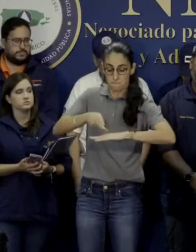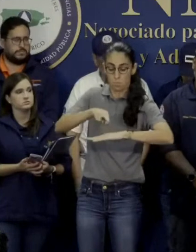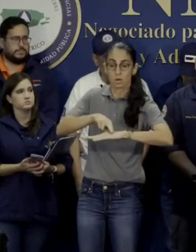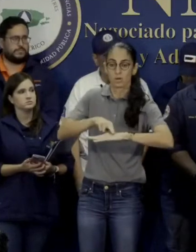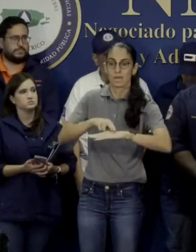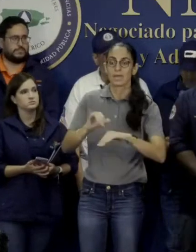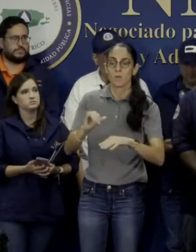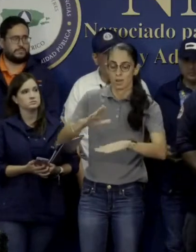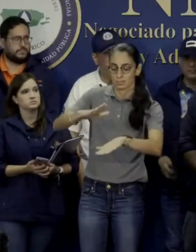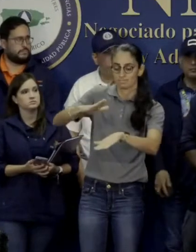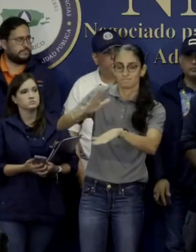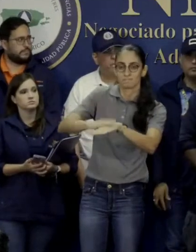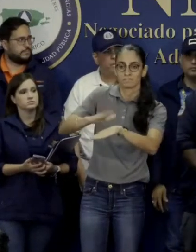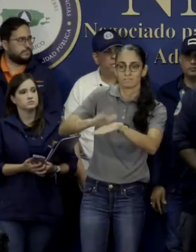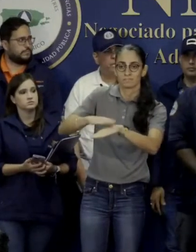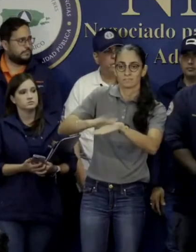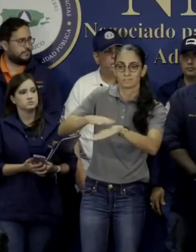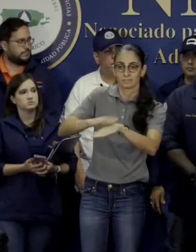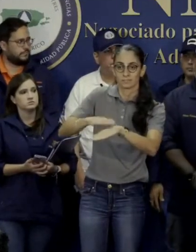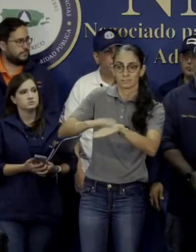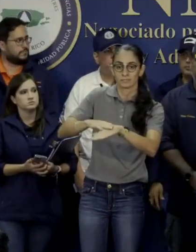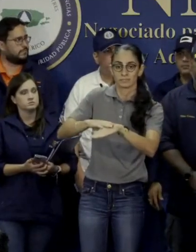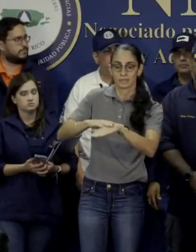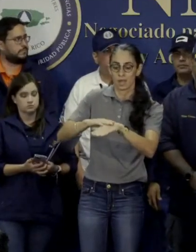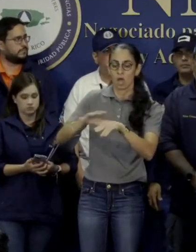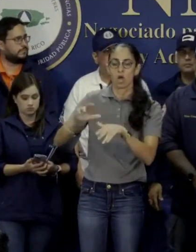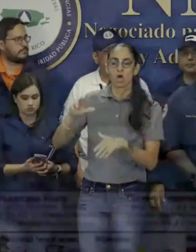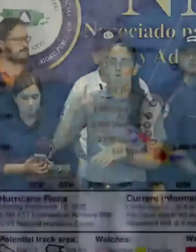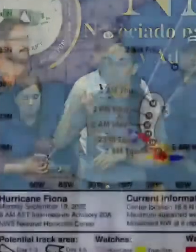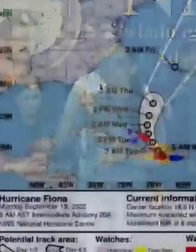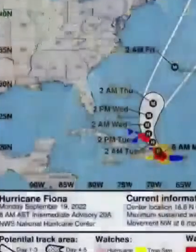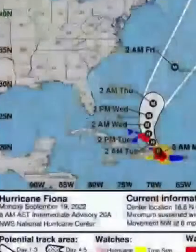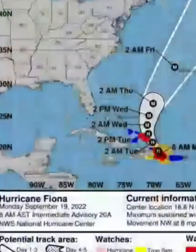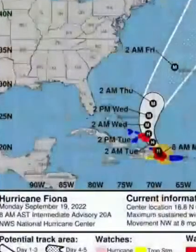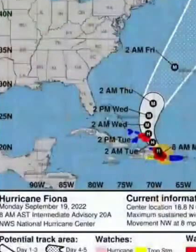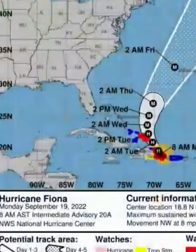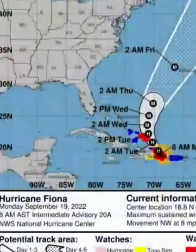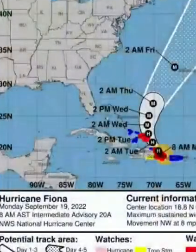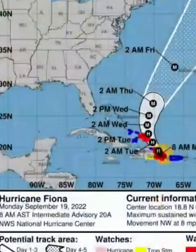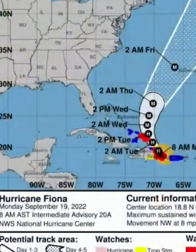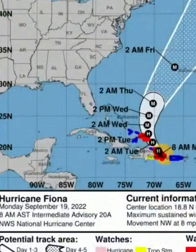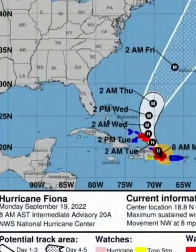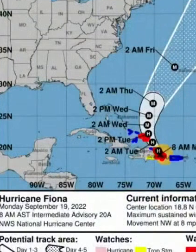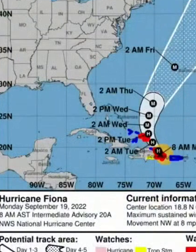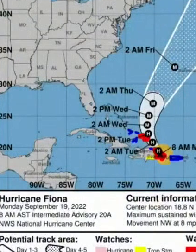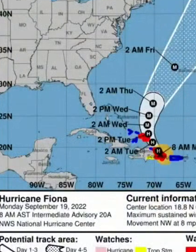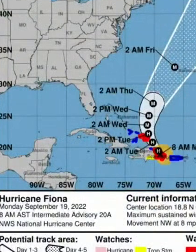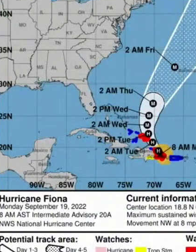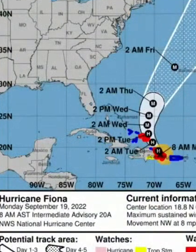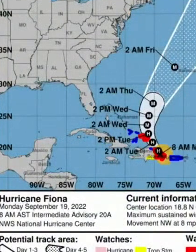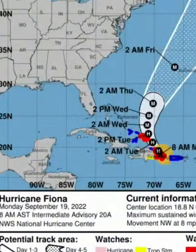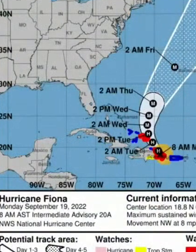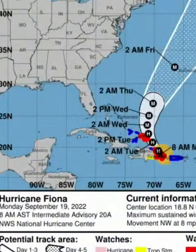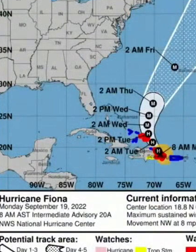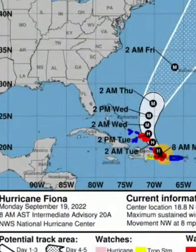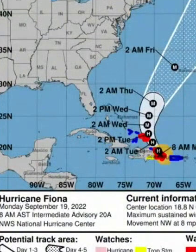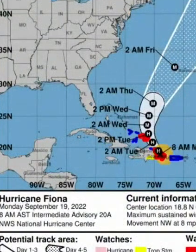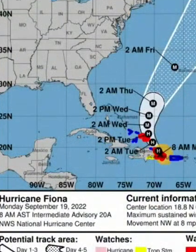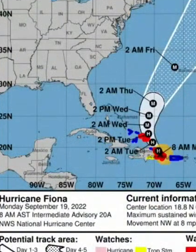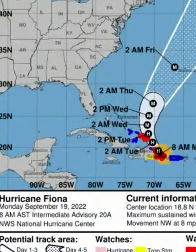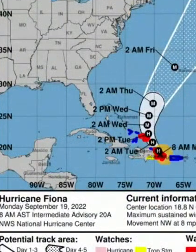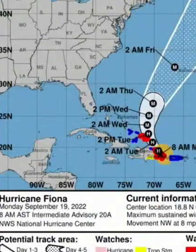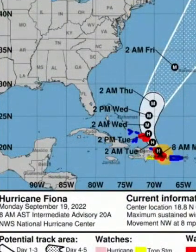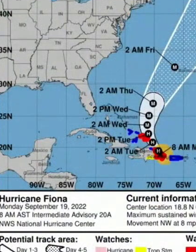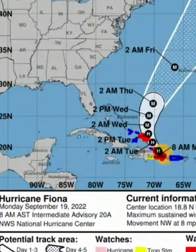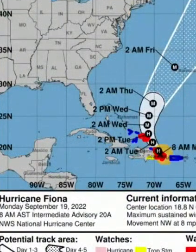un aviso de tormenta tropical. No es aviso de huracán. Pero continúan las